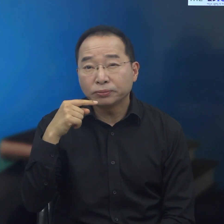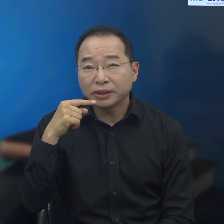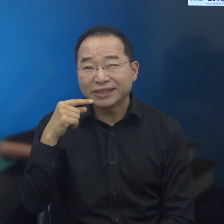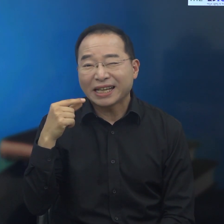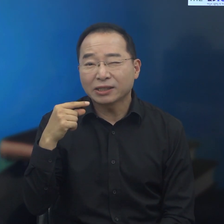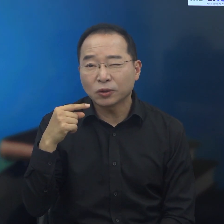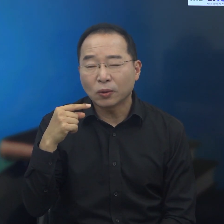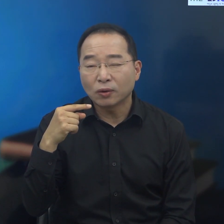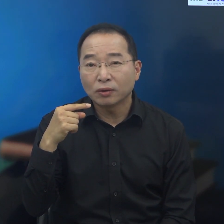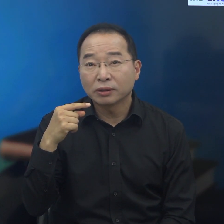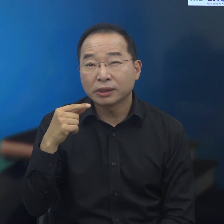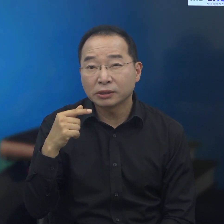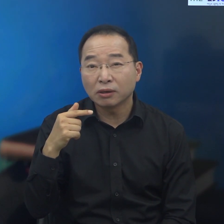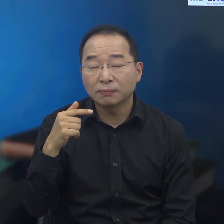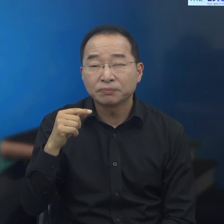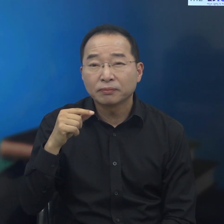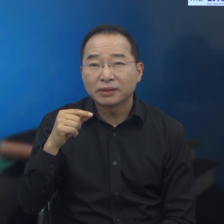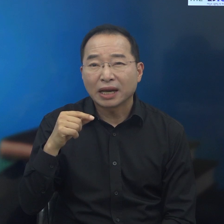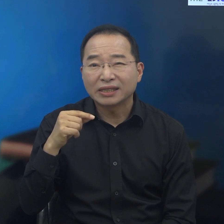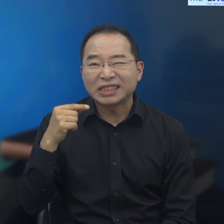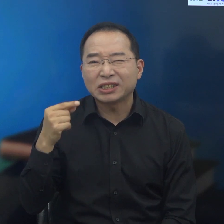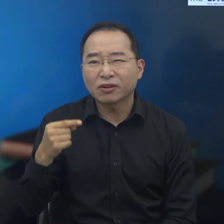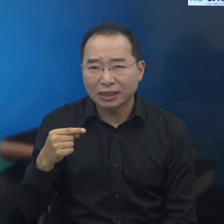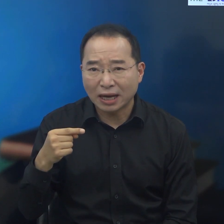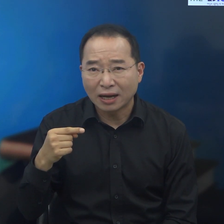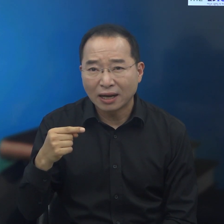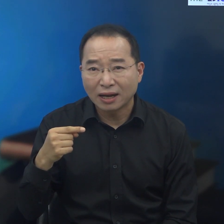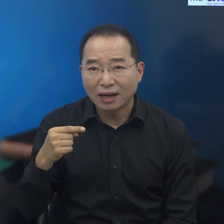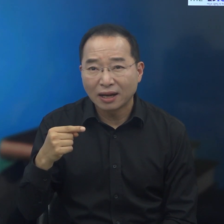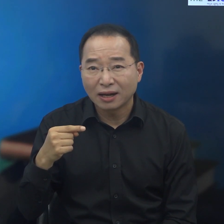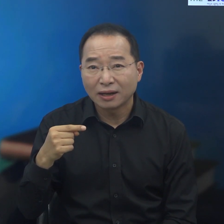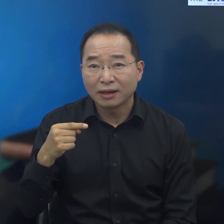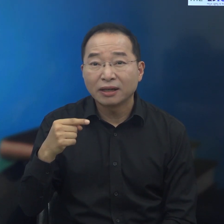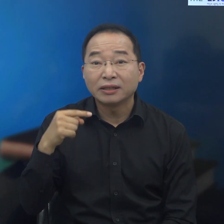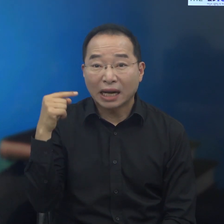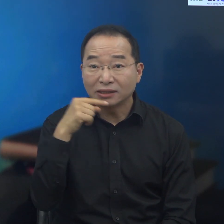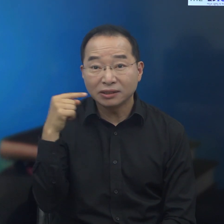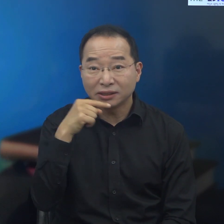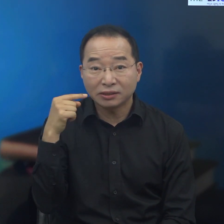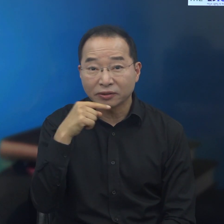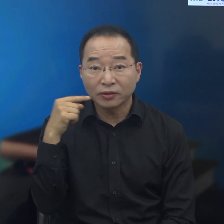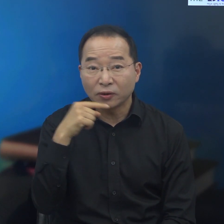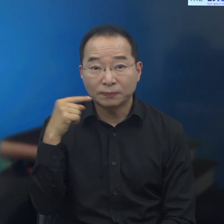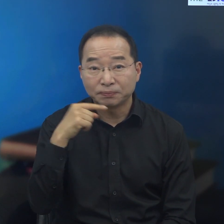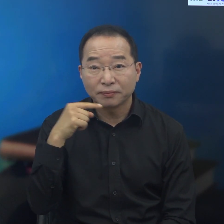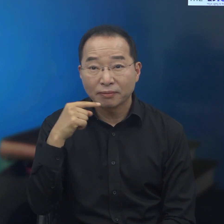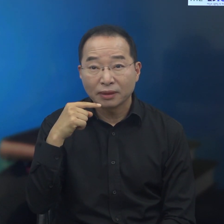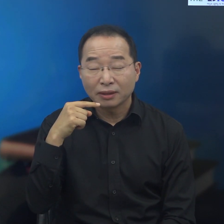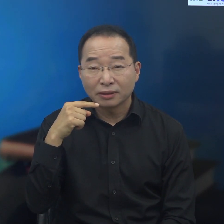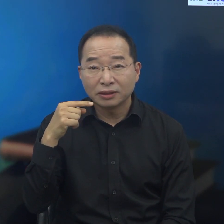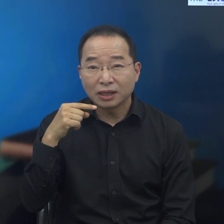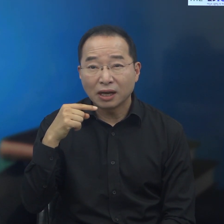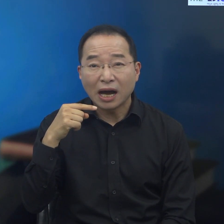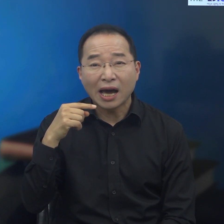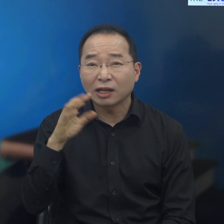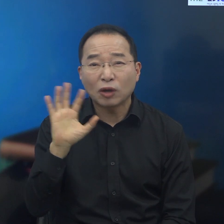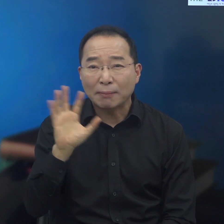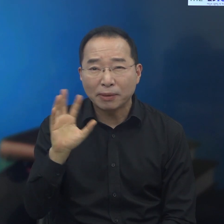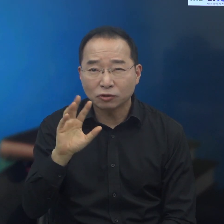소금이 짜죠. 그래서 약간 치열하다 라는 뜻이 있어요. 그러니까 하나도 안